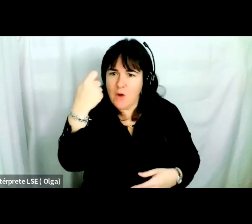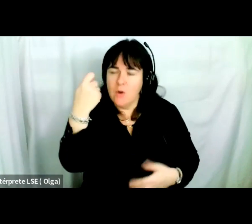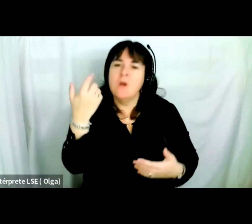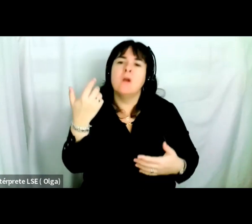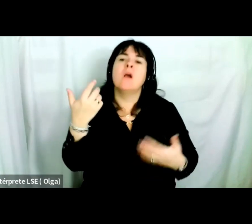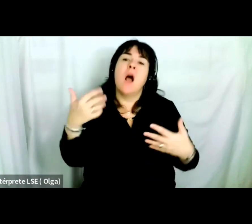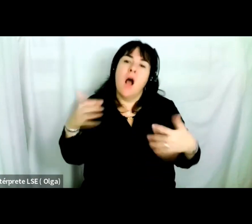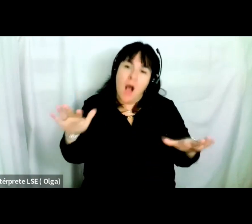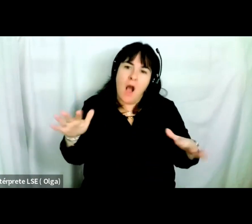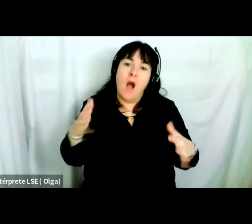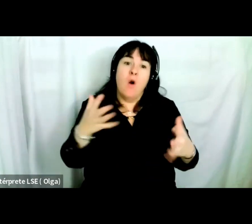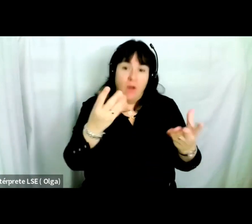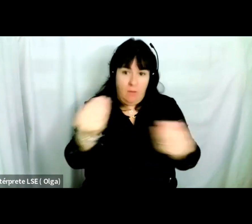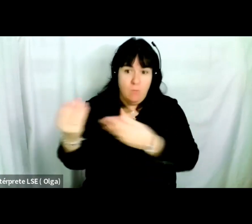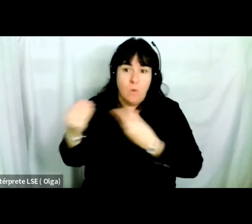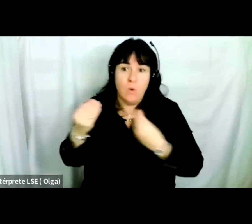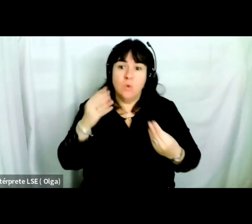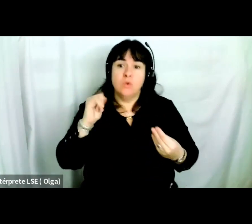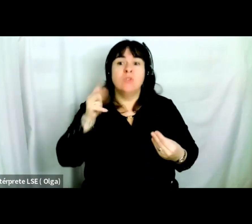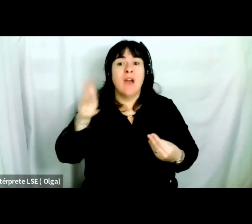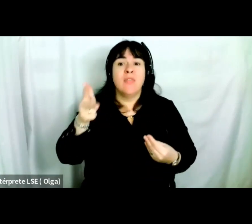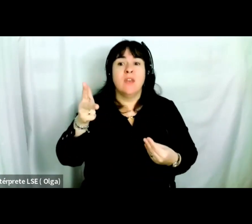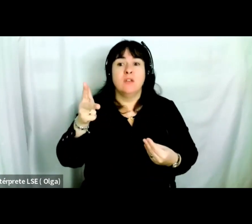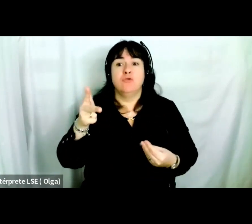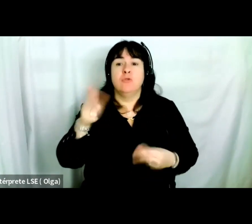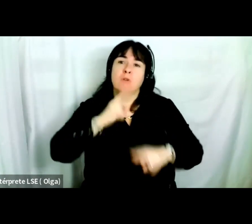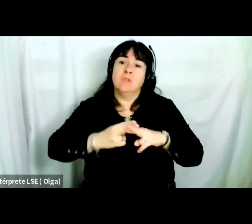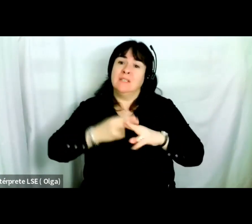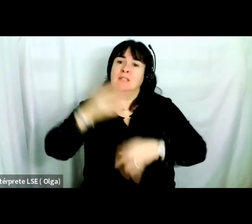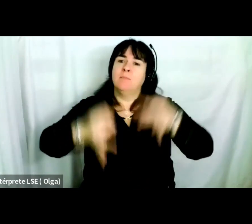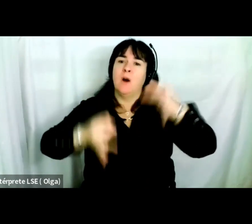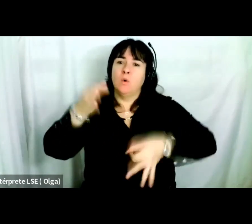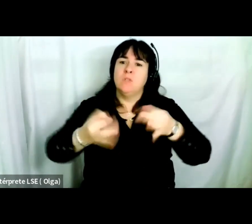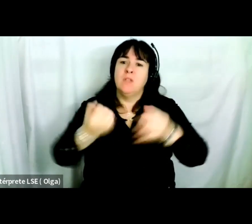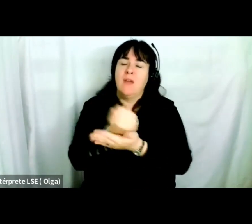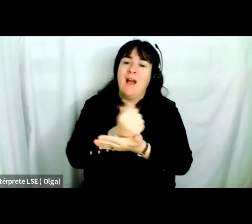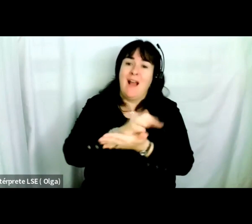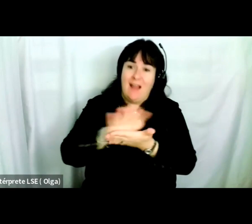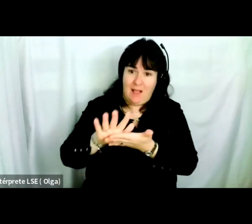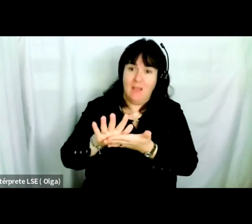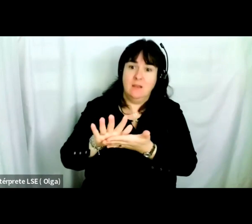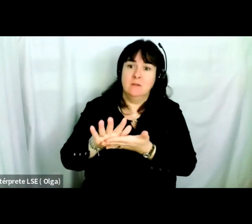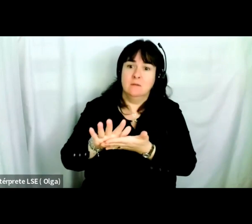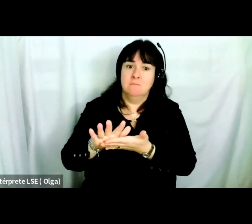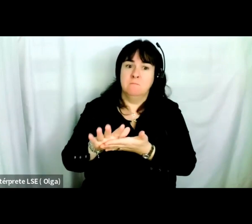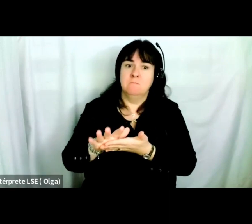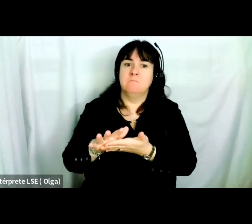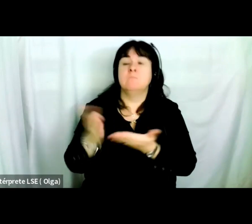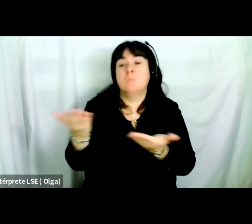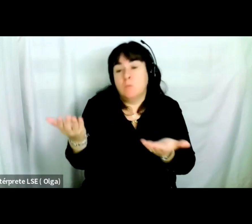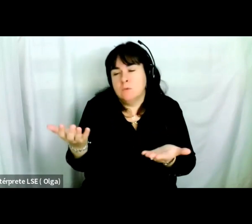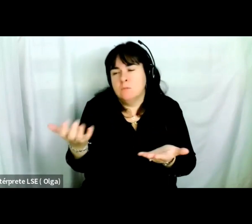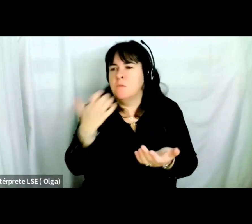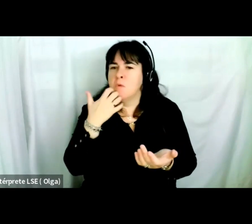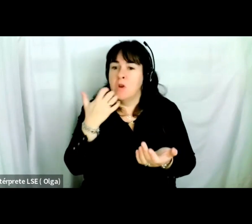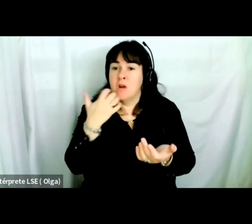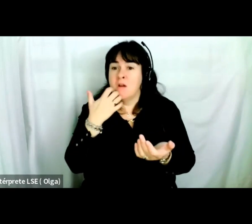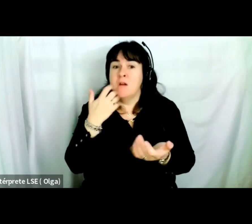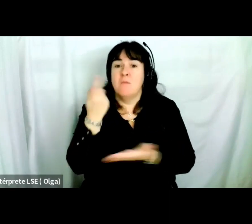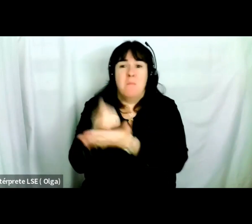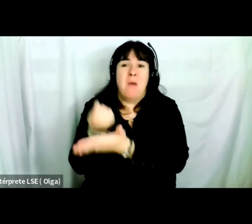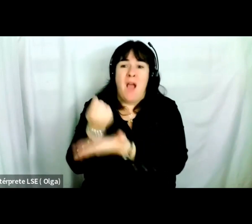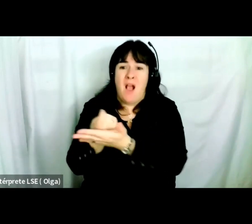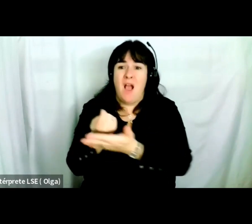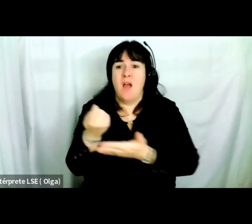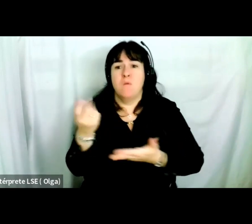vosotros tendréis derecho a justicia gratuita, aparte del coste, que a lo mejor pues en este caso tampoco se tiene tan en